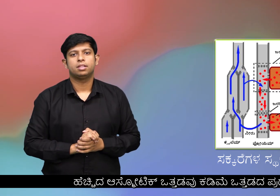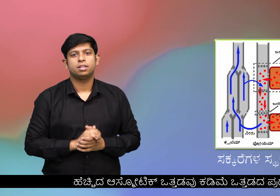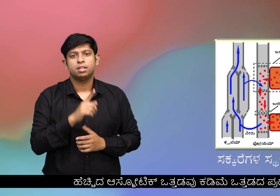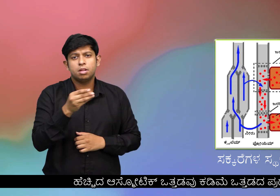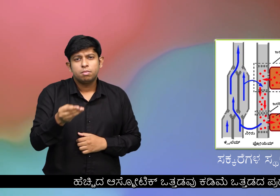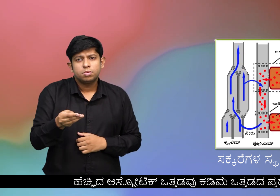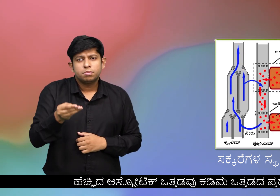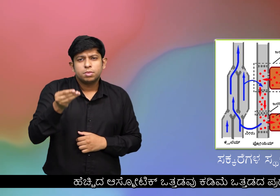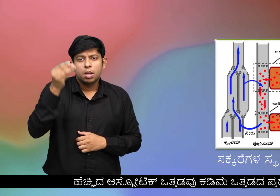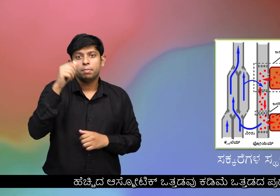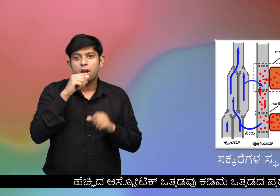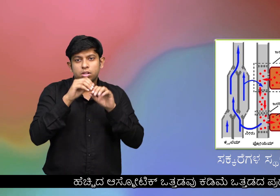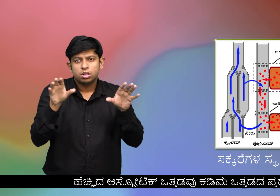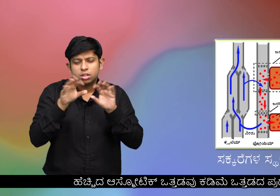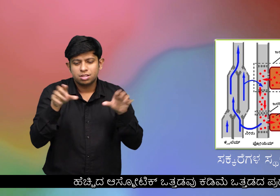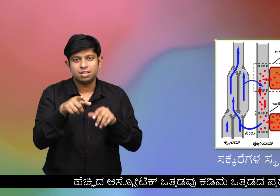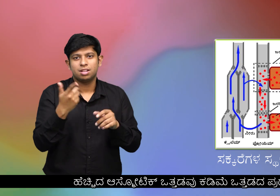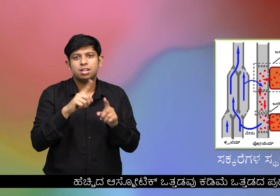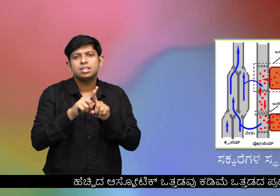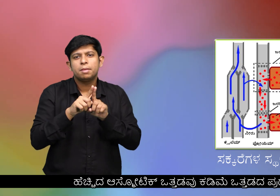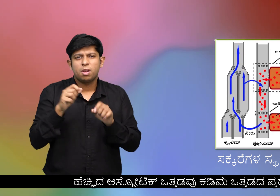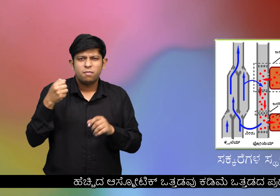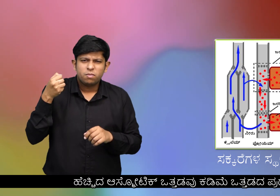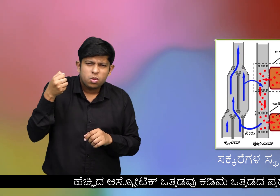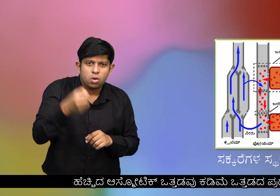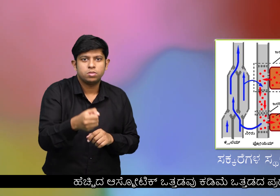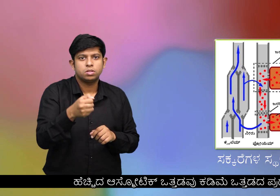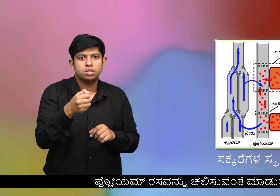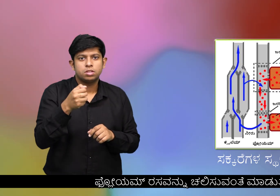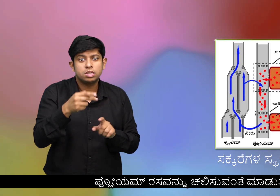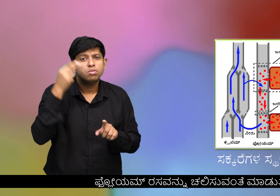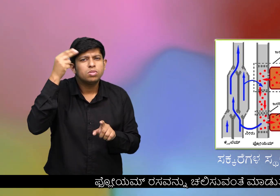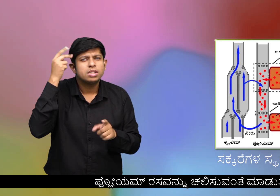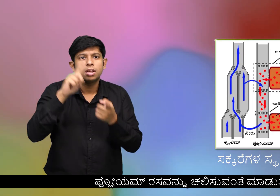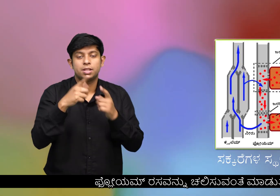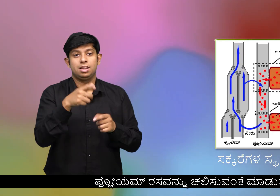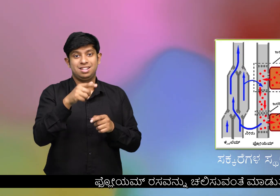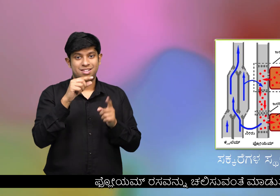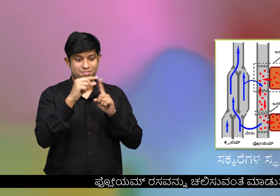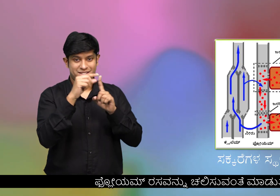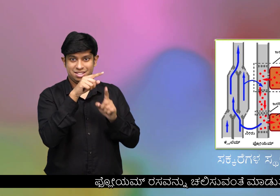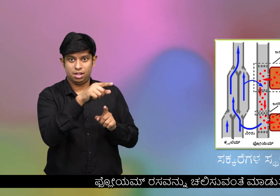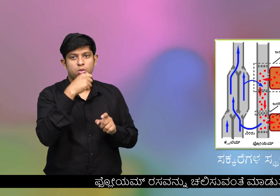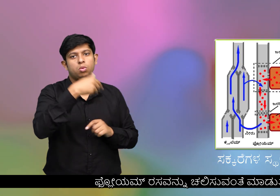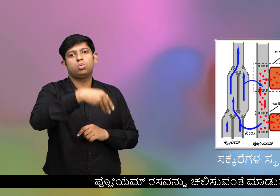ಹೆಚ್ಚಿದ ಆಸ್ಮೋಟಿಕ್ ಒತ್ತಡವು ಕಡಿಮೆ ಒತ್ತಡದ ಪ್ರದೇಶಗಳಿಗೆ ಫ್ಲೋಯಂ ರಸವನ್ನು ಚಲಿಸುವಂತೆ ಮಾಡುತ್ತದೆ.